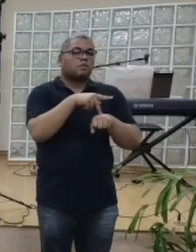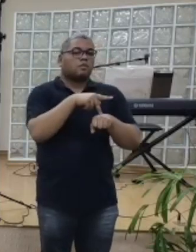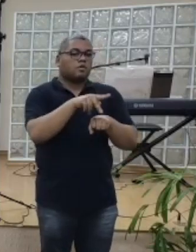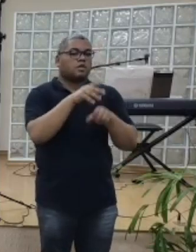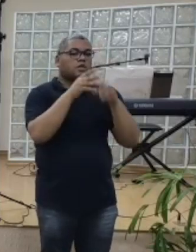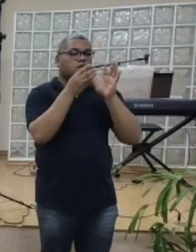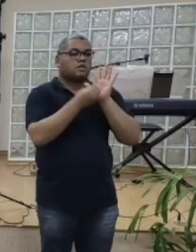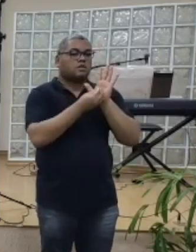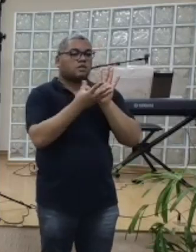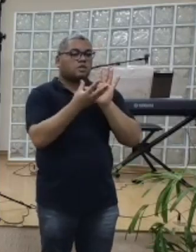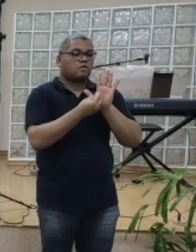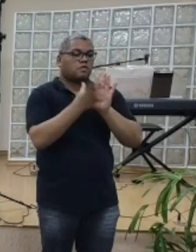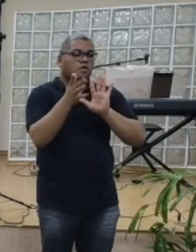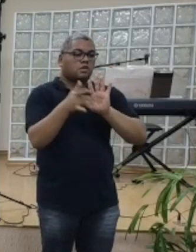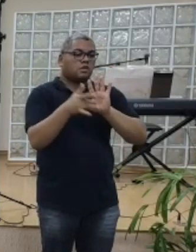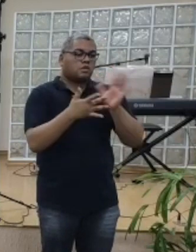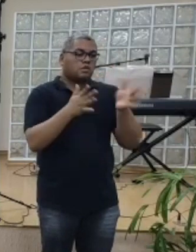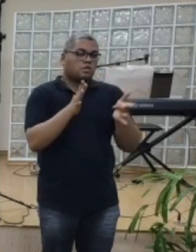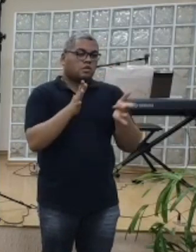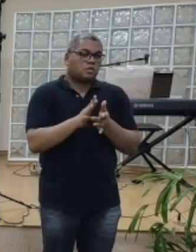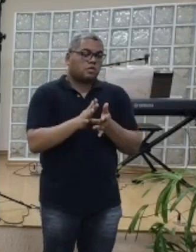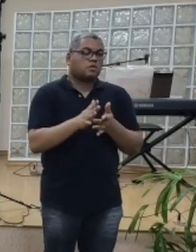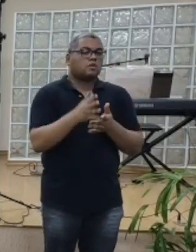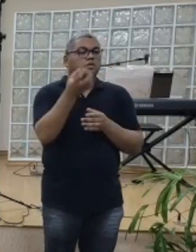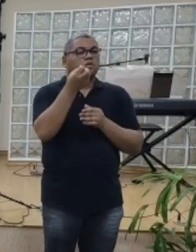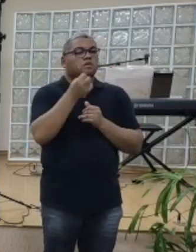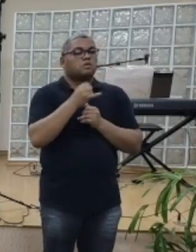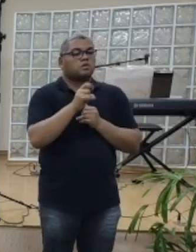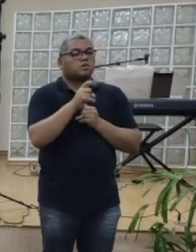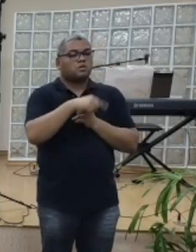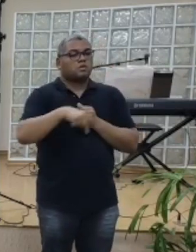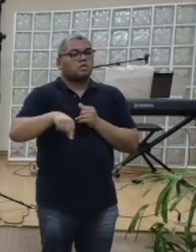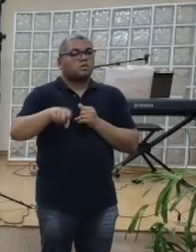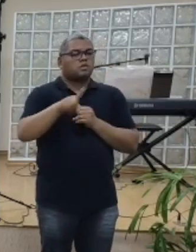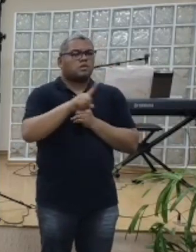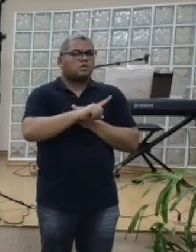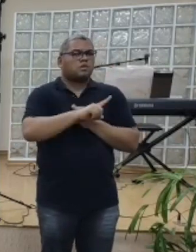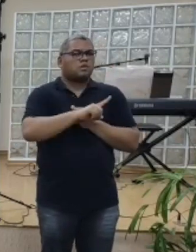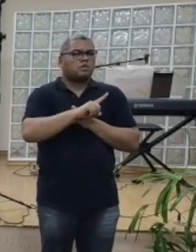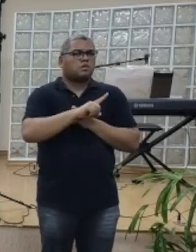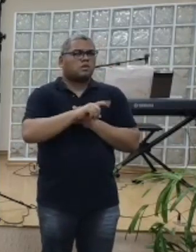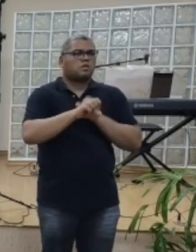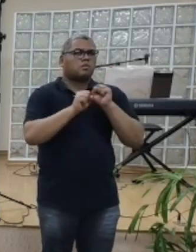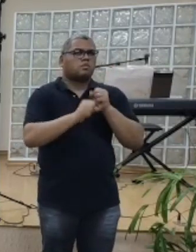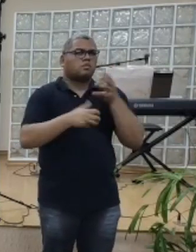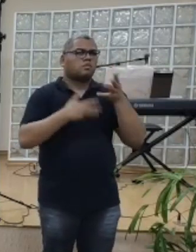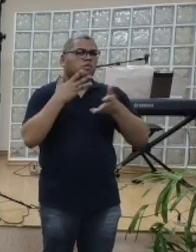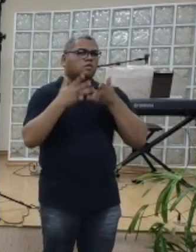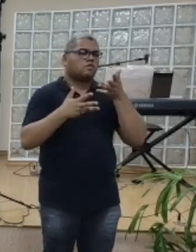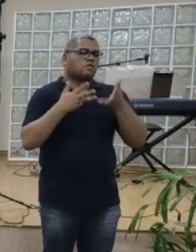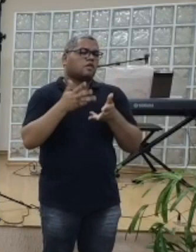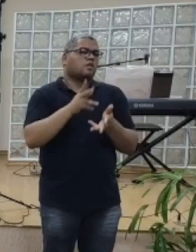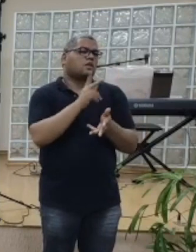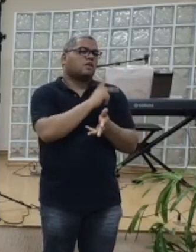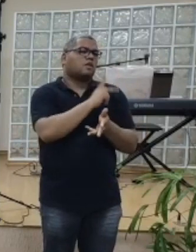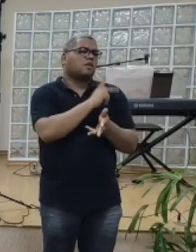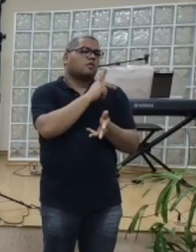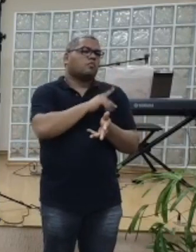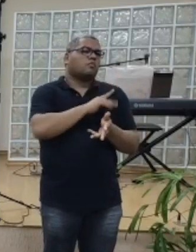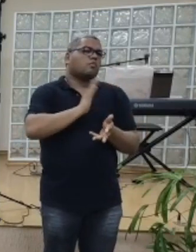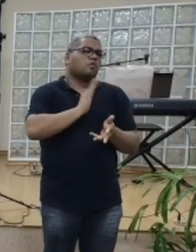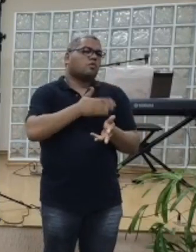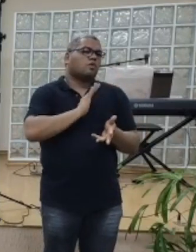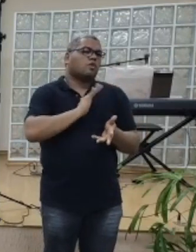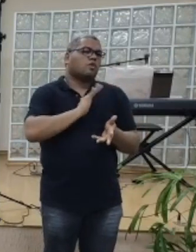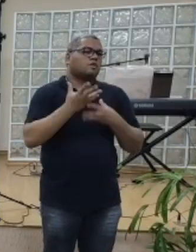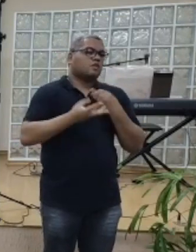Jesus. E eu disse que Paulo amoleceu o coração nessa parte da